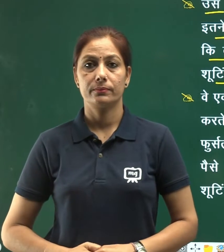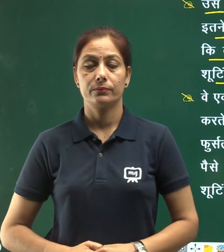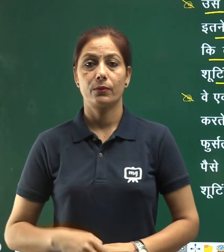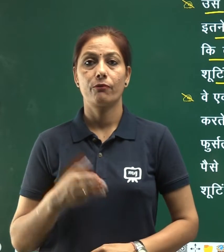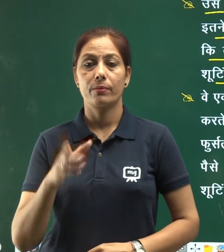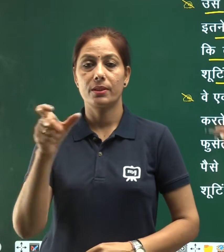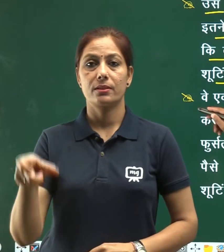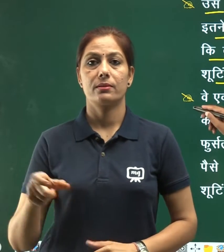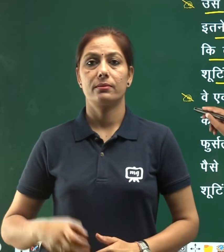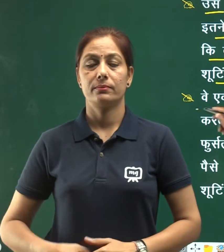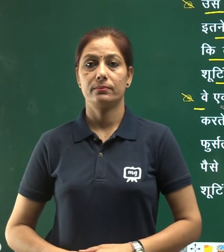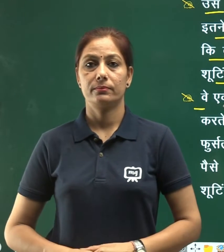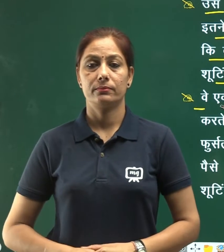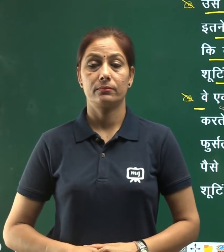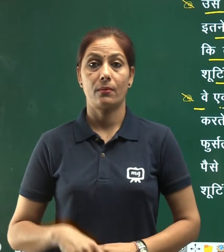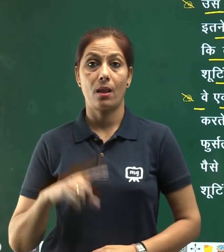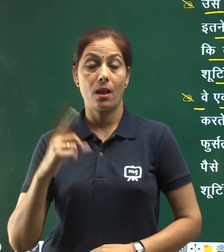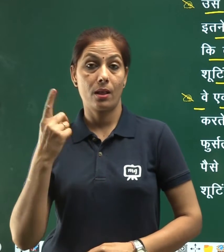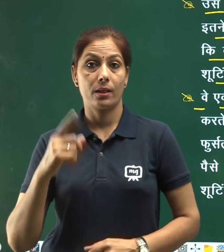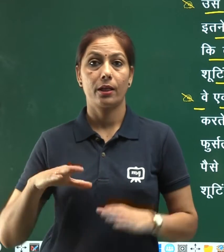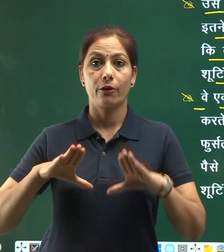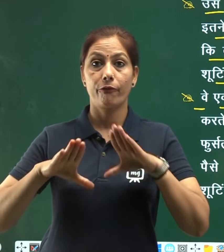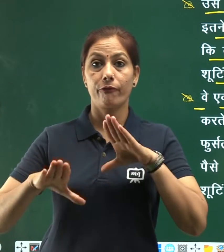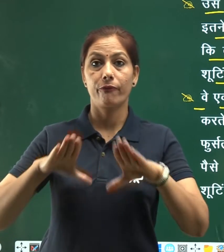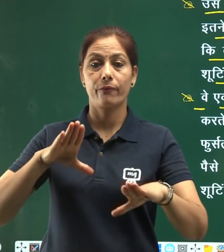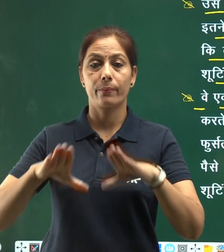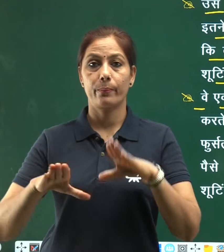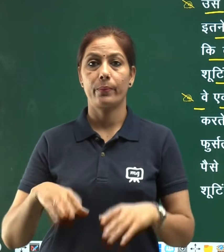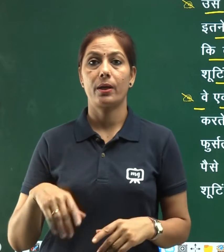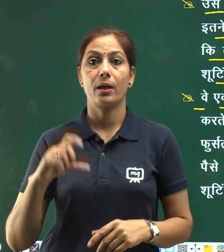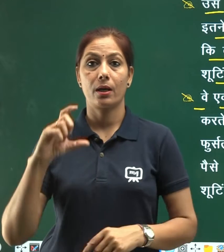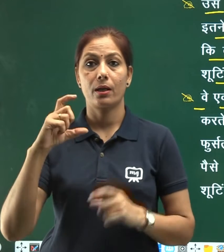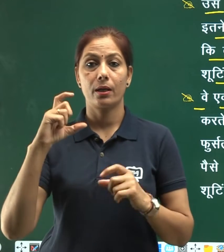वे एक विज्ञापन कंपनी में